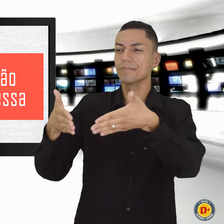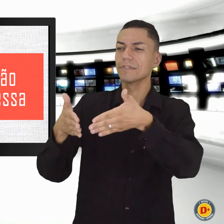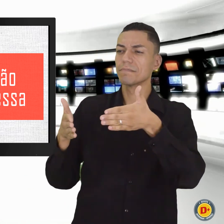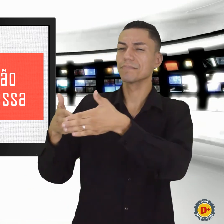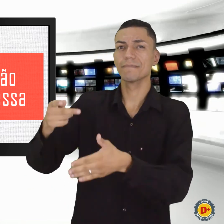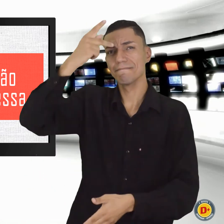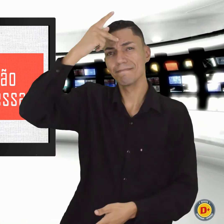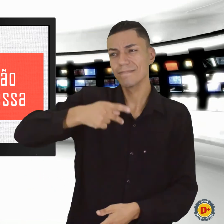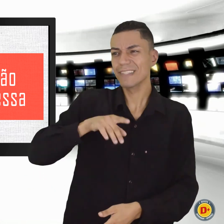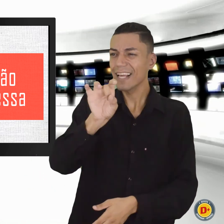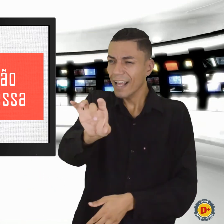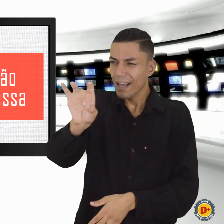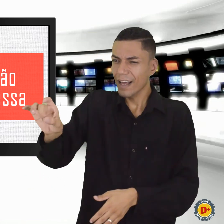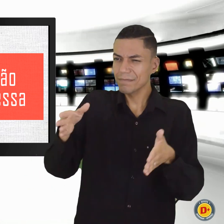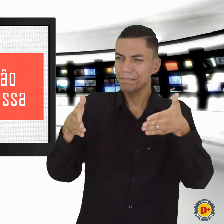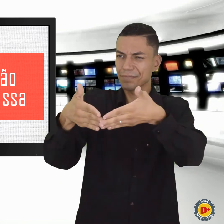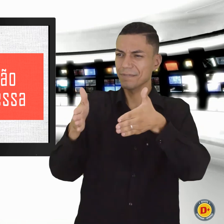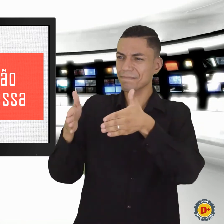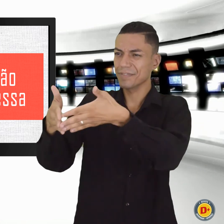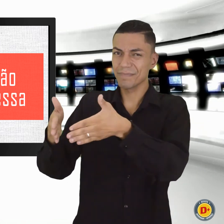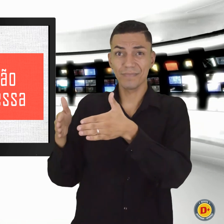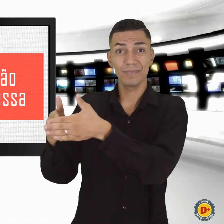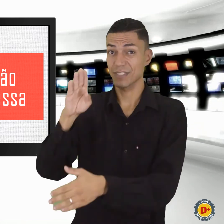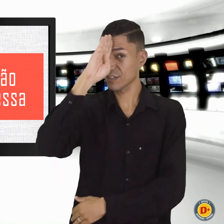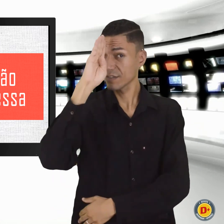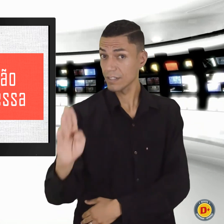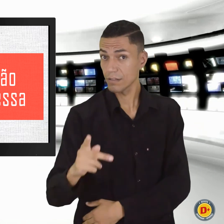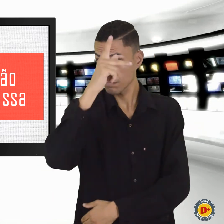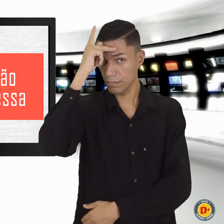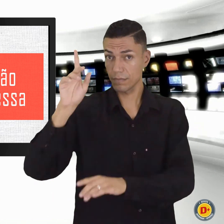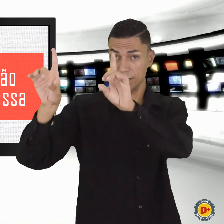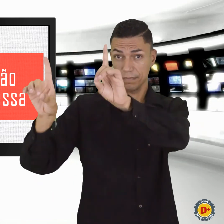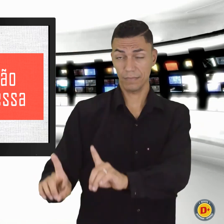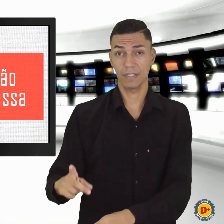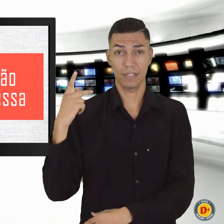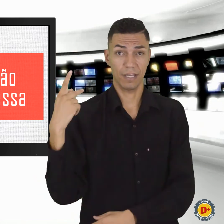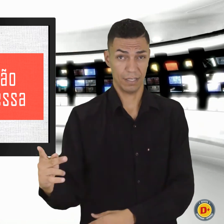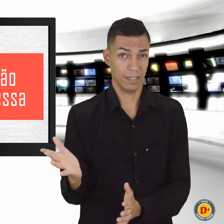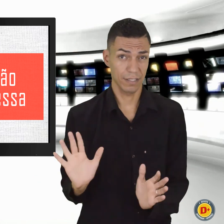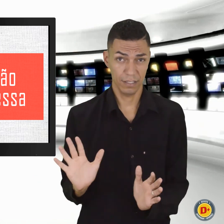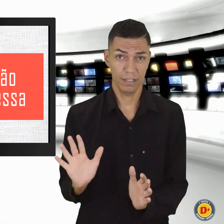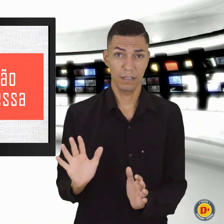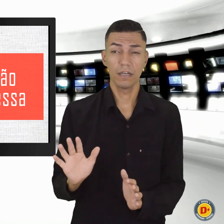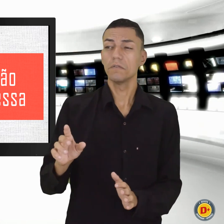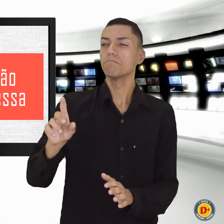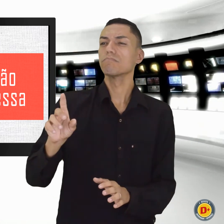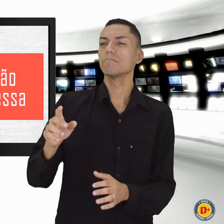necessidade específica da pessoa com deficiência, inclusive a disponibilização de recursos de